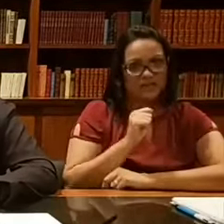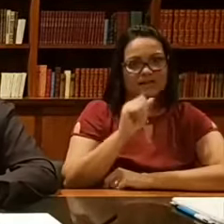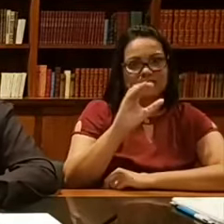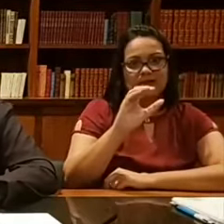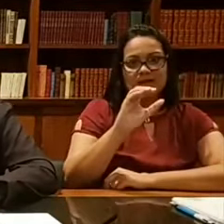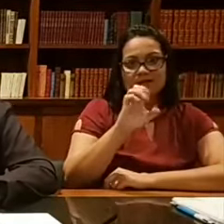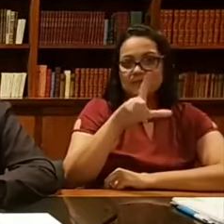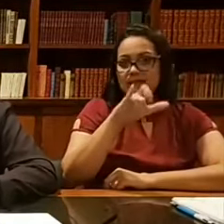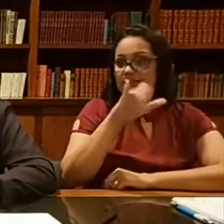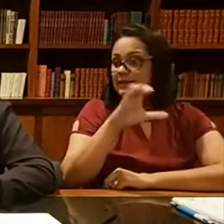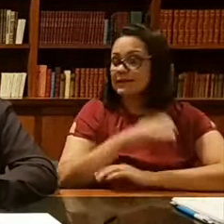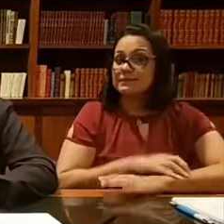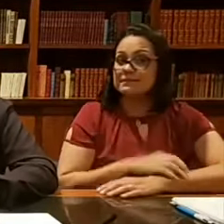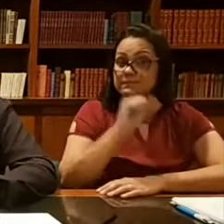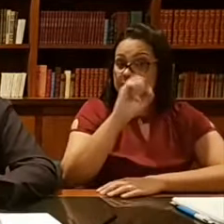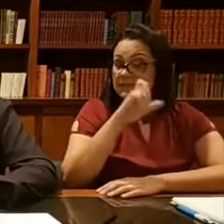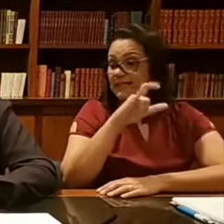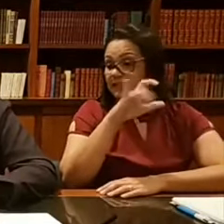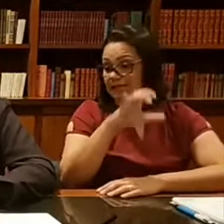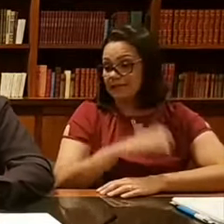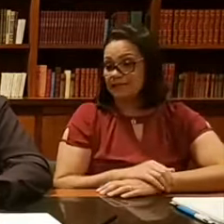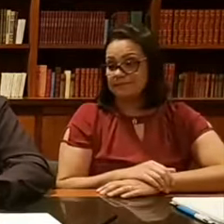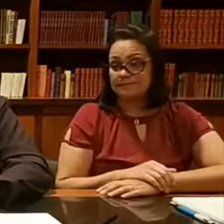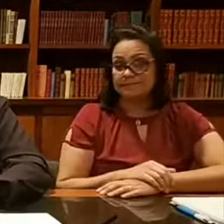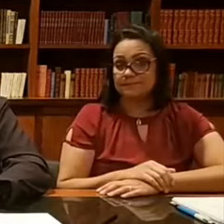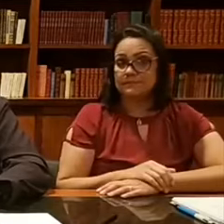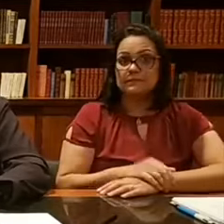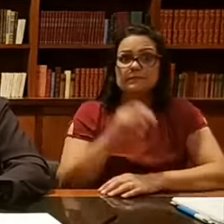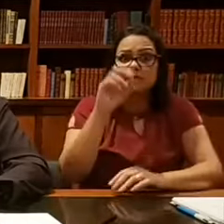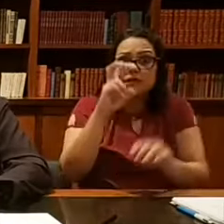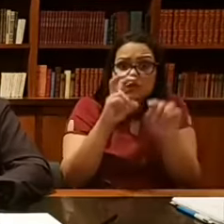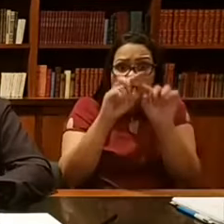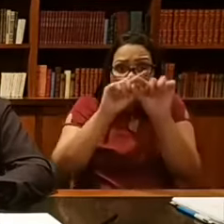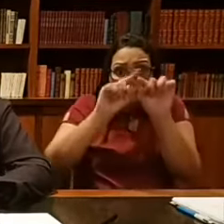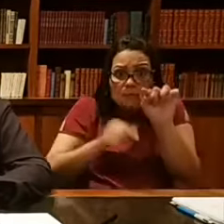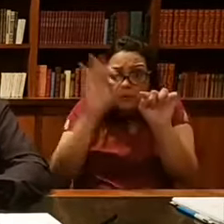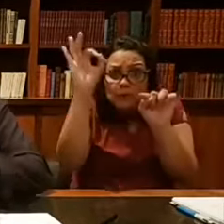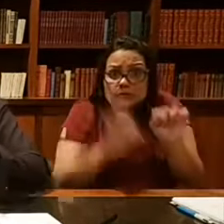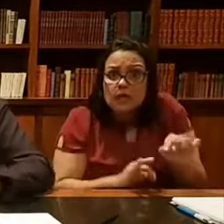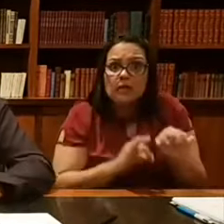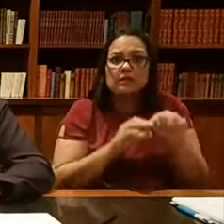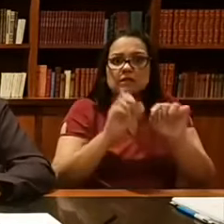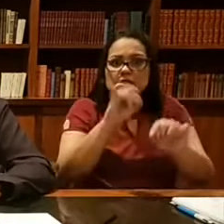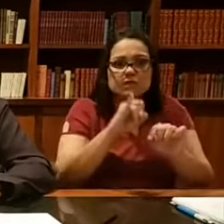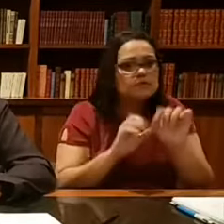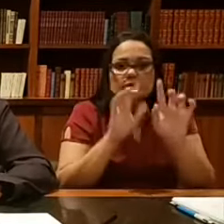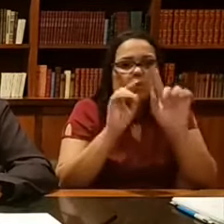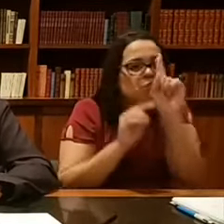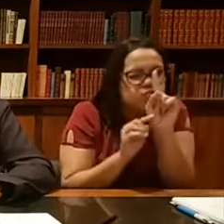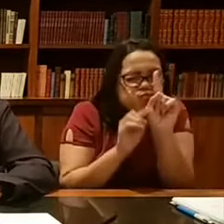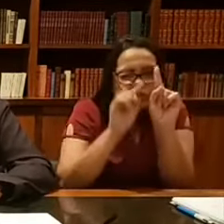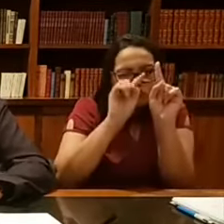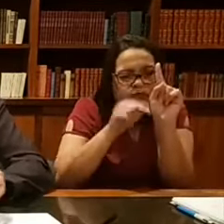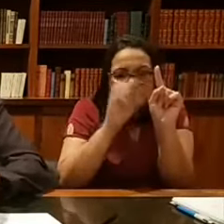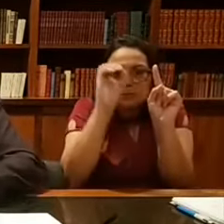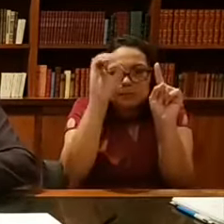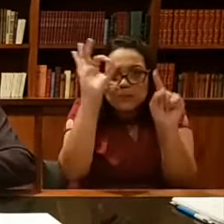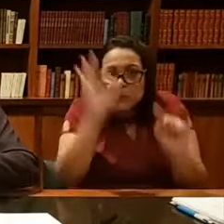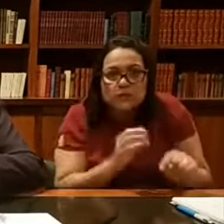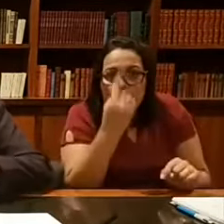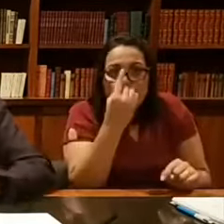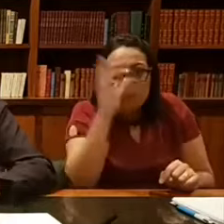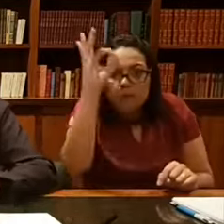5,5%. Nunca esteve tão baixo. Cada menos 1% taxa Selic, cada menos 1% taxa Selic equivale